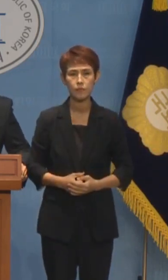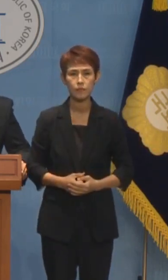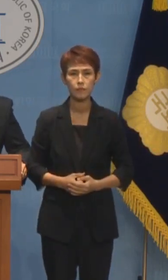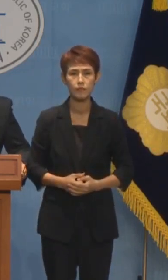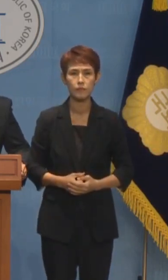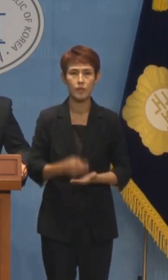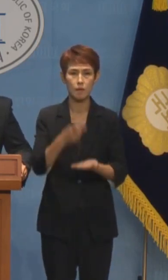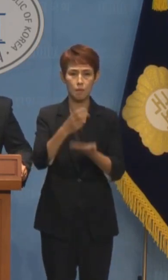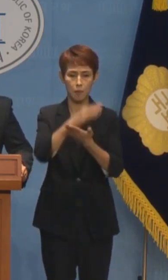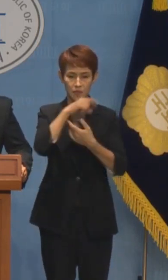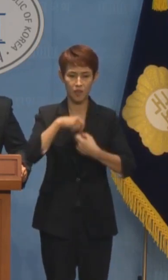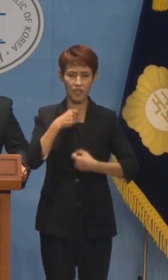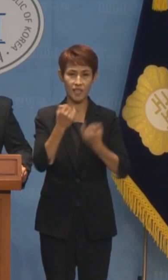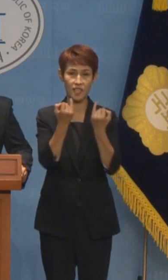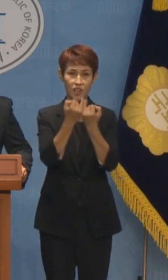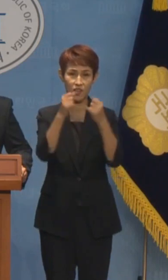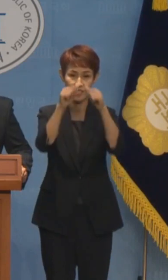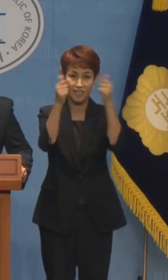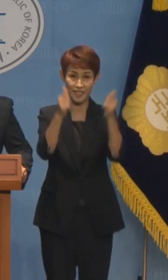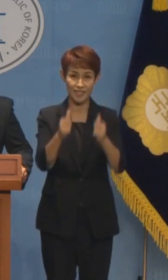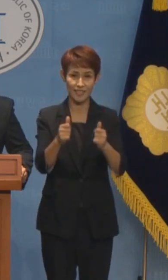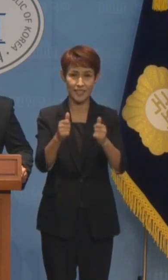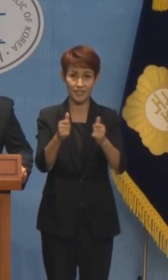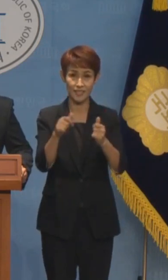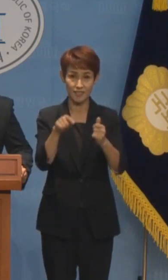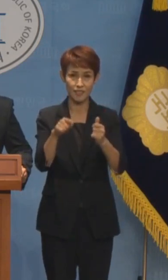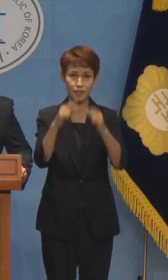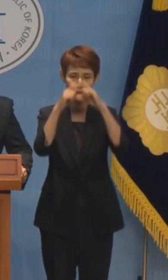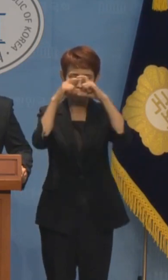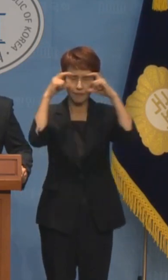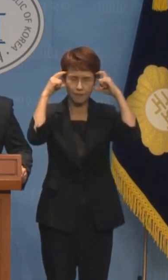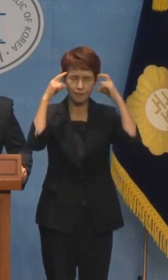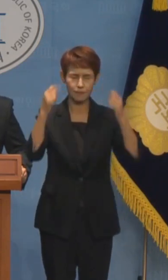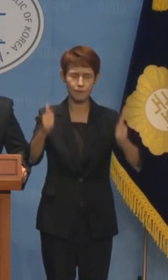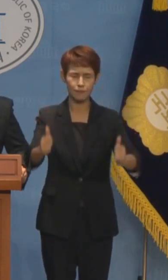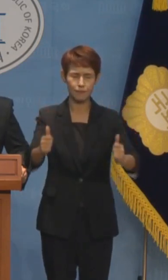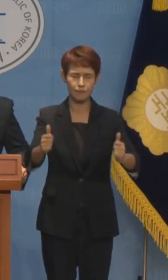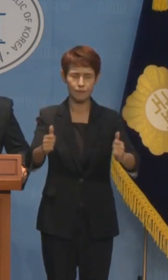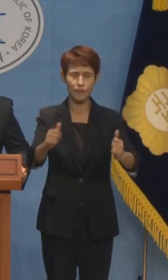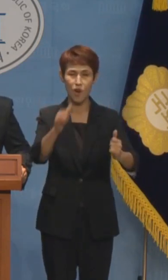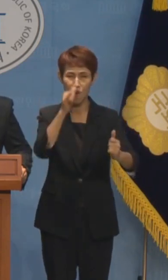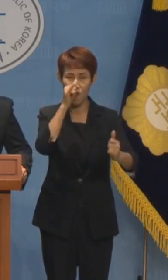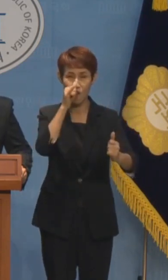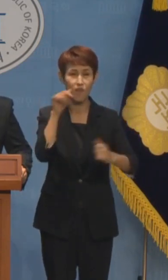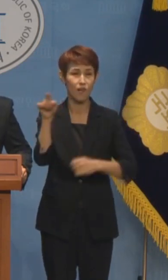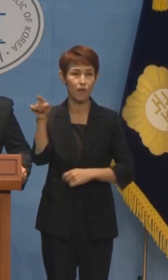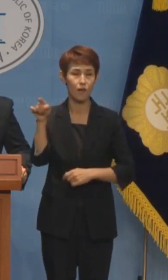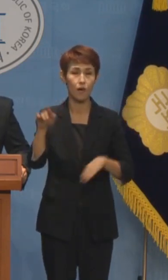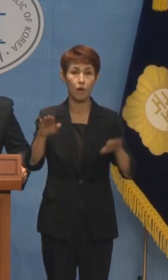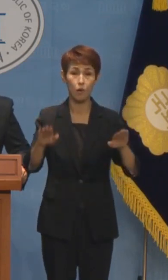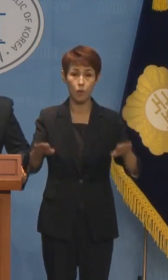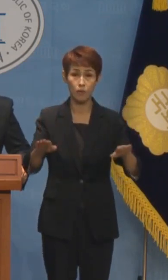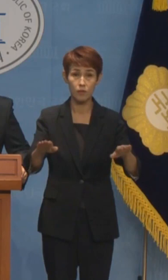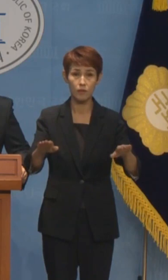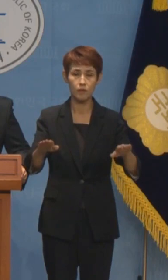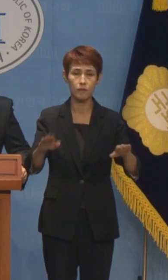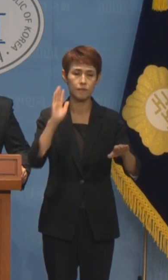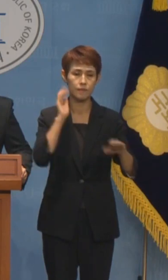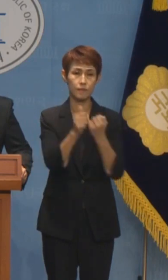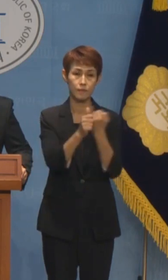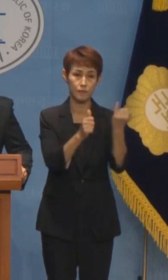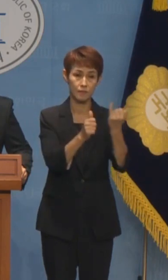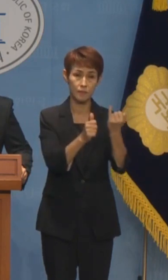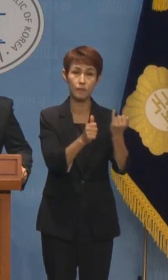법과 정의의 의여신 아스트라이아 눈을 가리고 심판을 합니다 오늘 열리는 김여사 사건